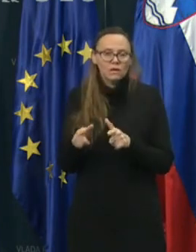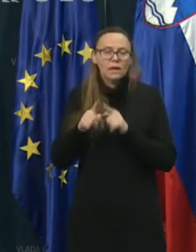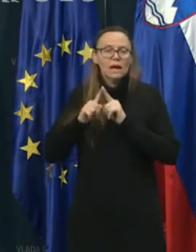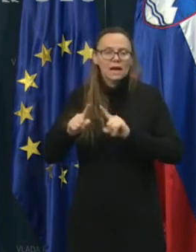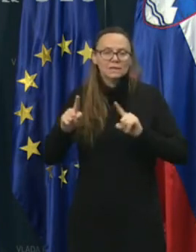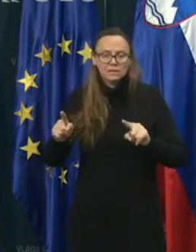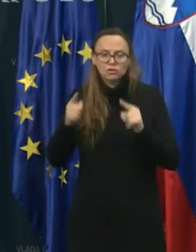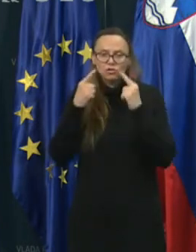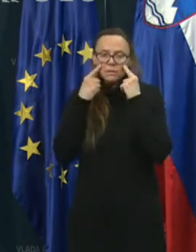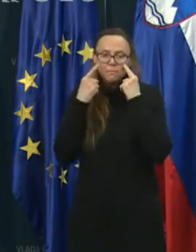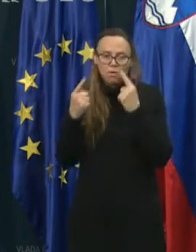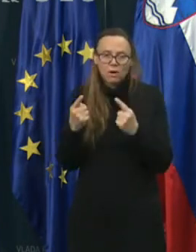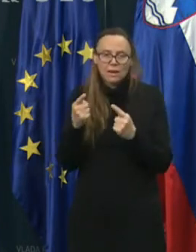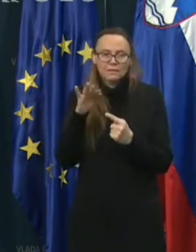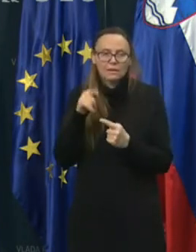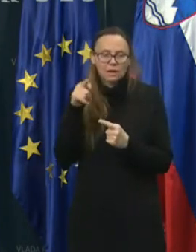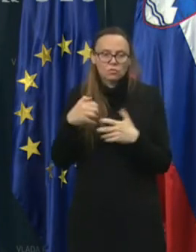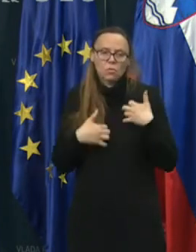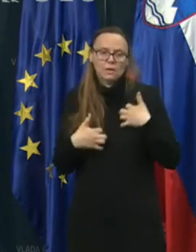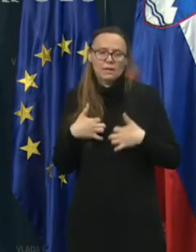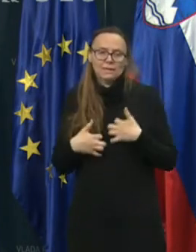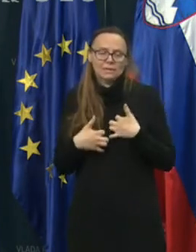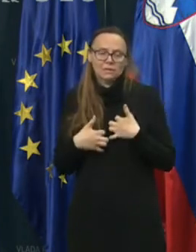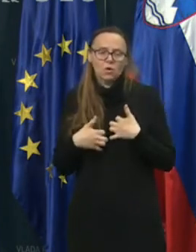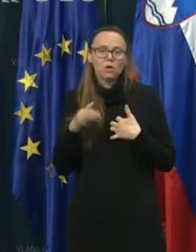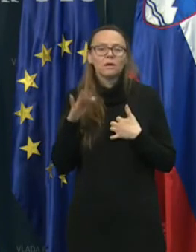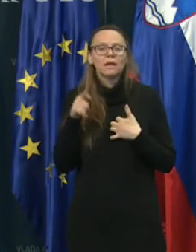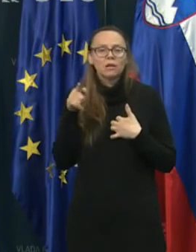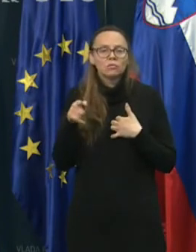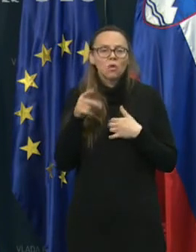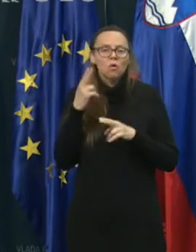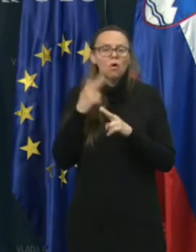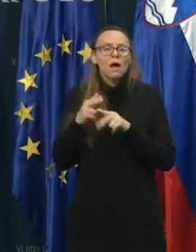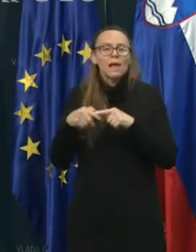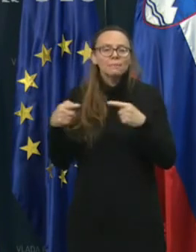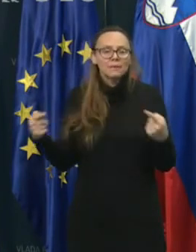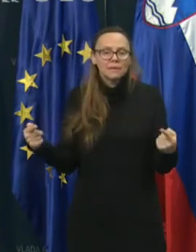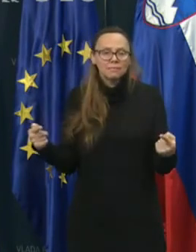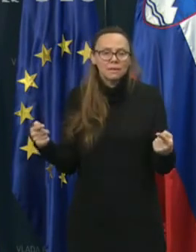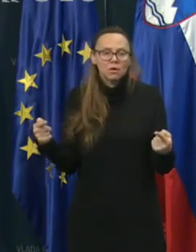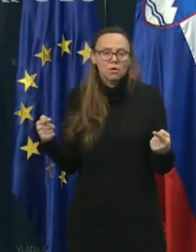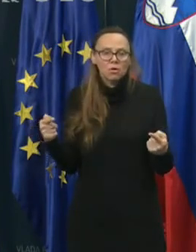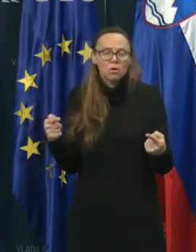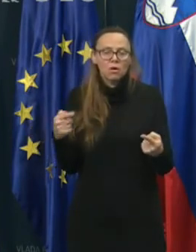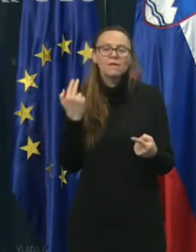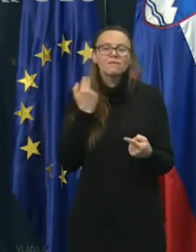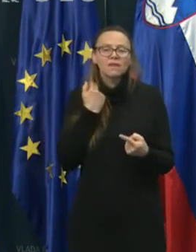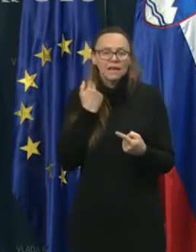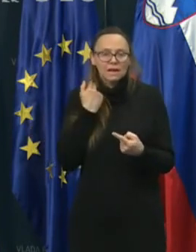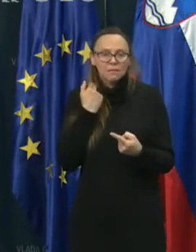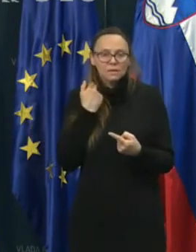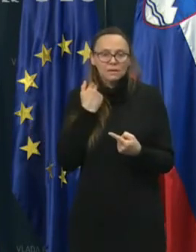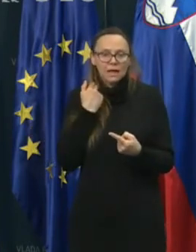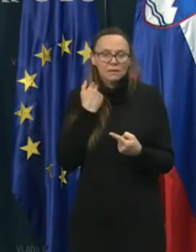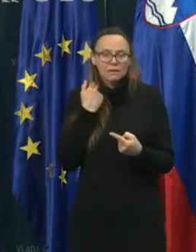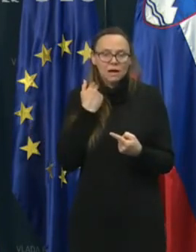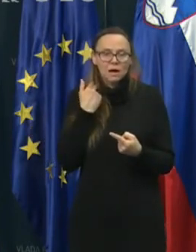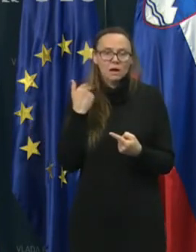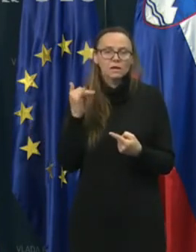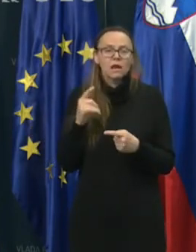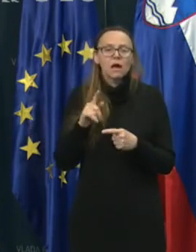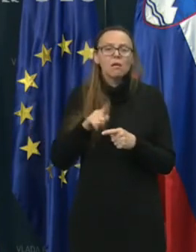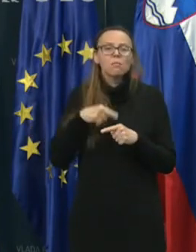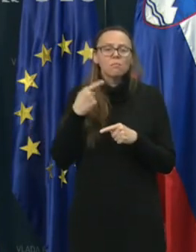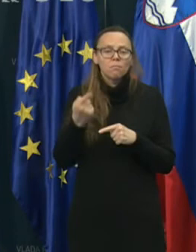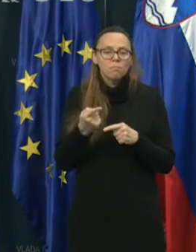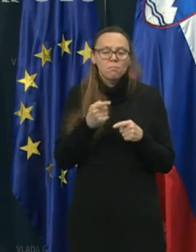različne poglede na to krizo, na to epidemijo. Velika Britanija je po